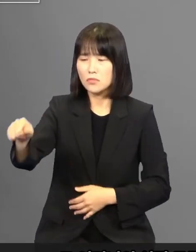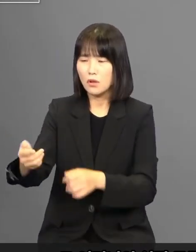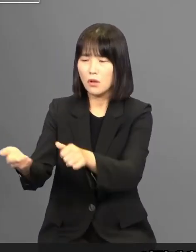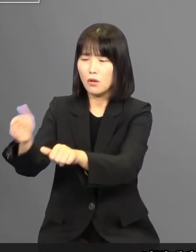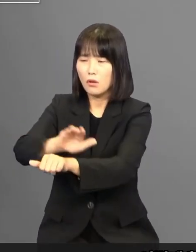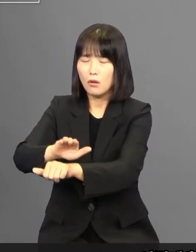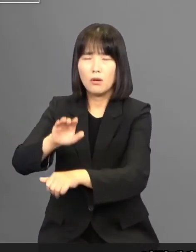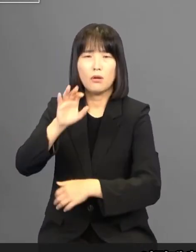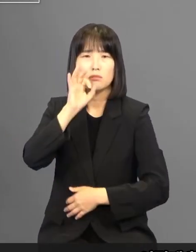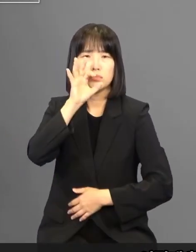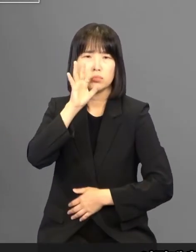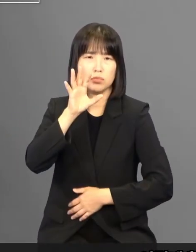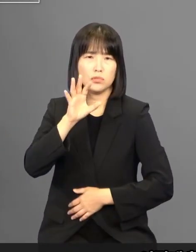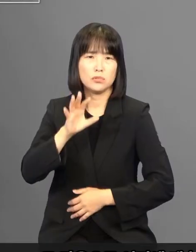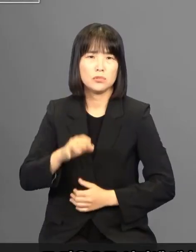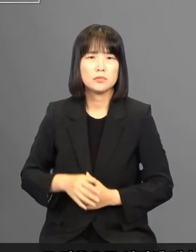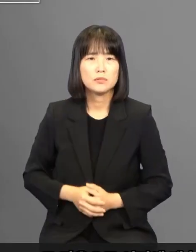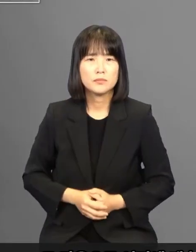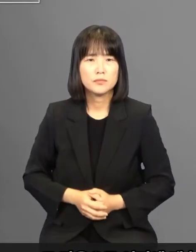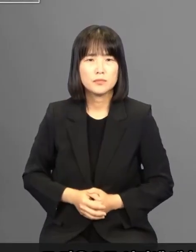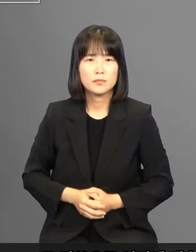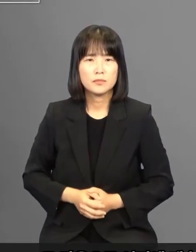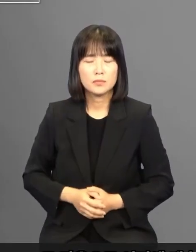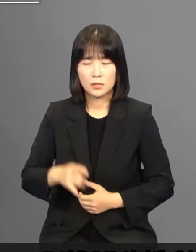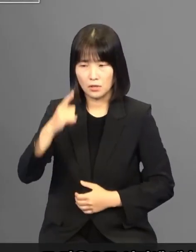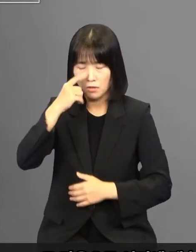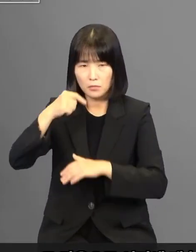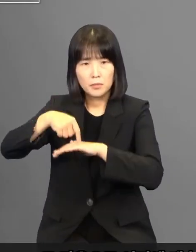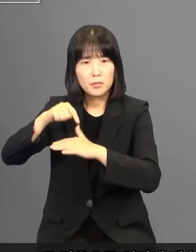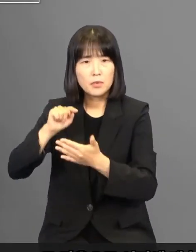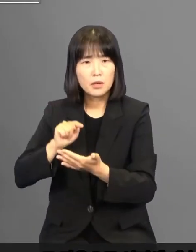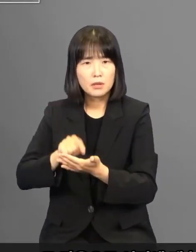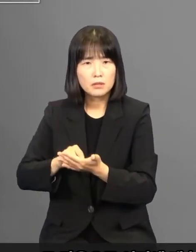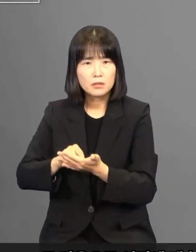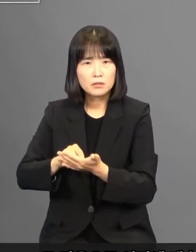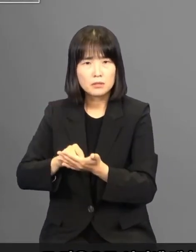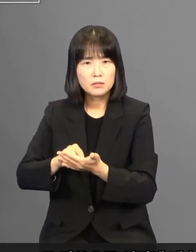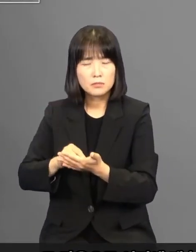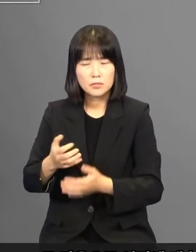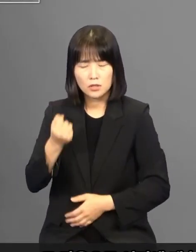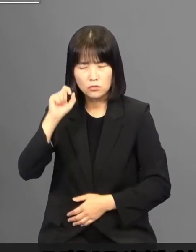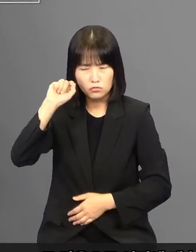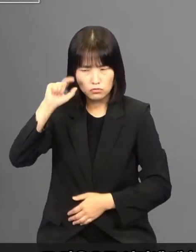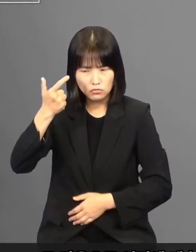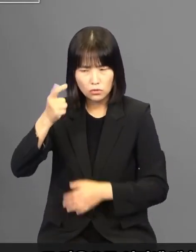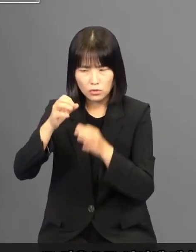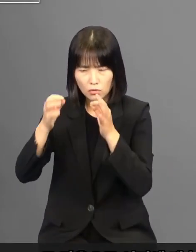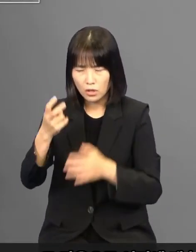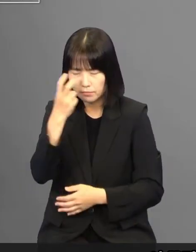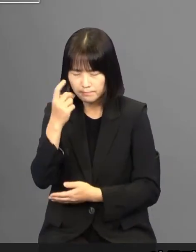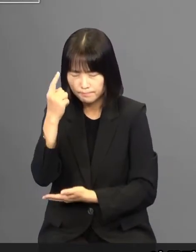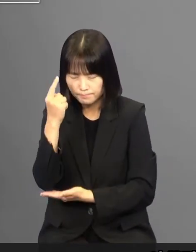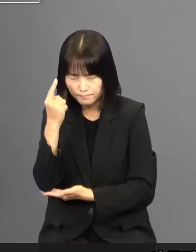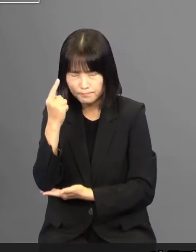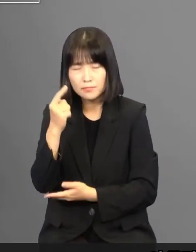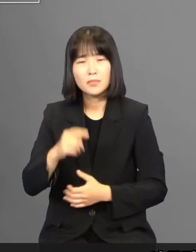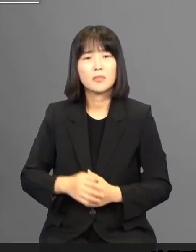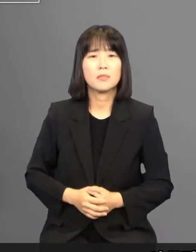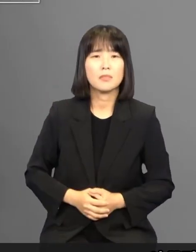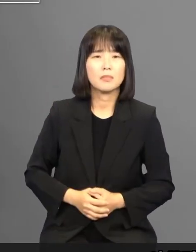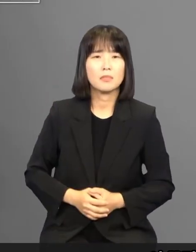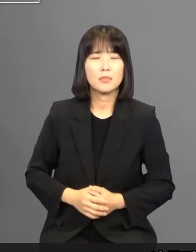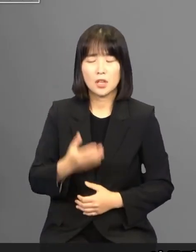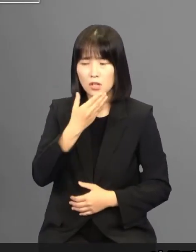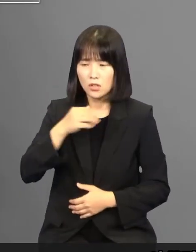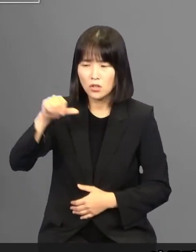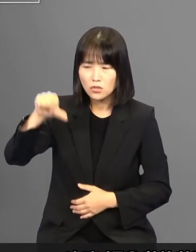없고 어떻게 할 수가 없는 거예요. 그 마음으로 여기에 계속 6개월을 지키고 있었던 것입니다. 이 끔찍한 이